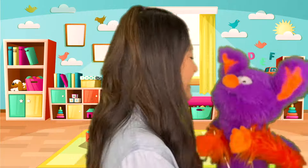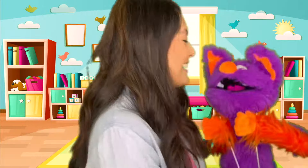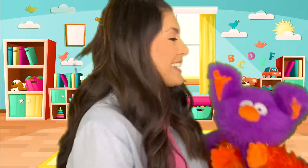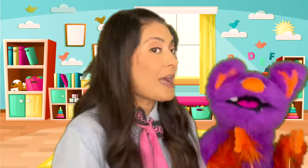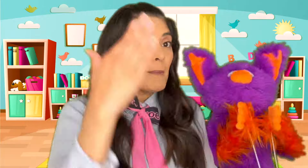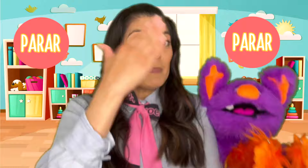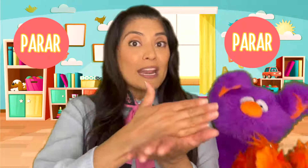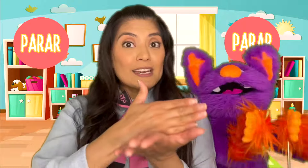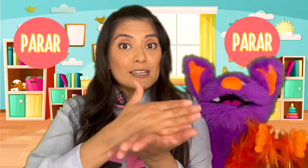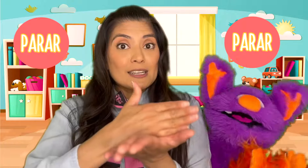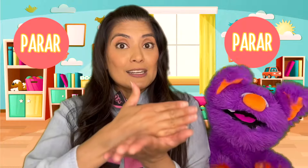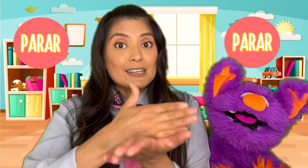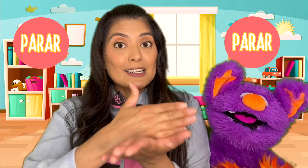brinca, parar.